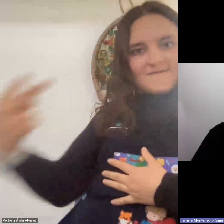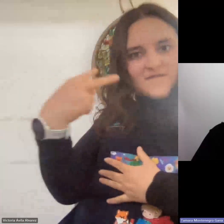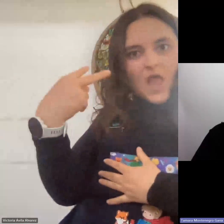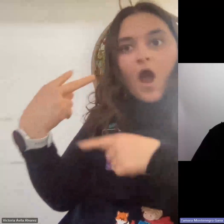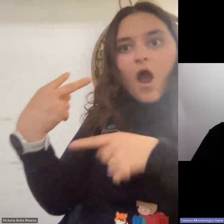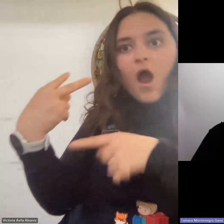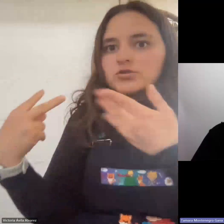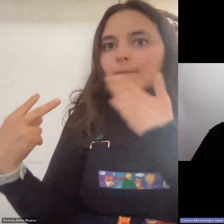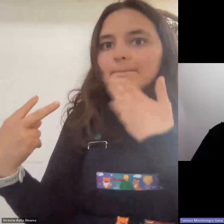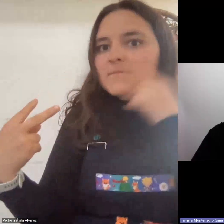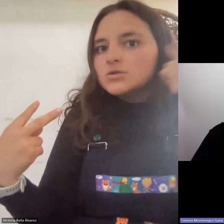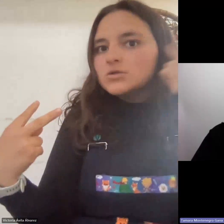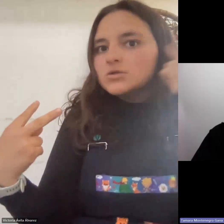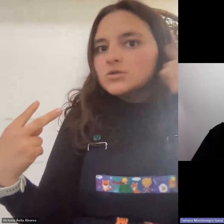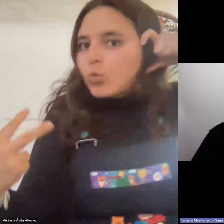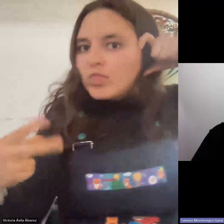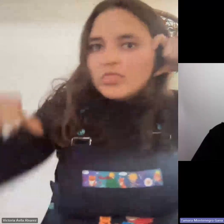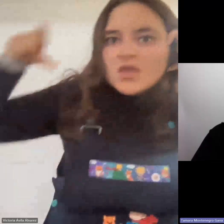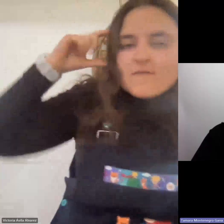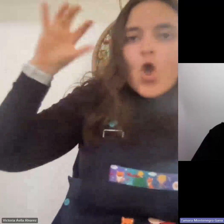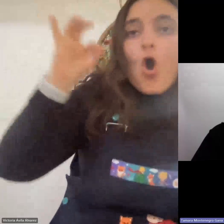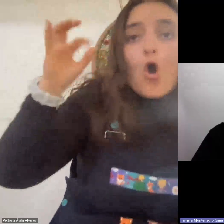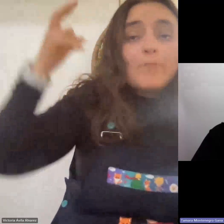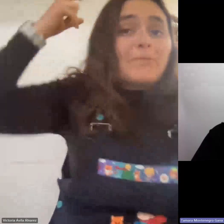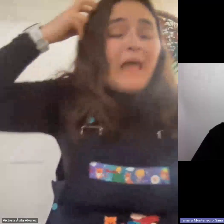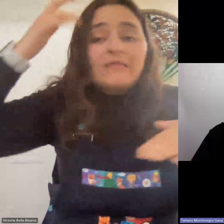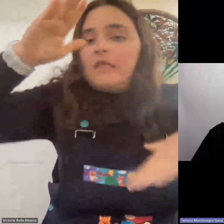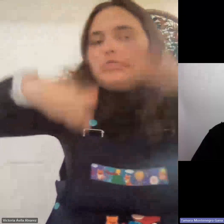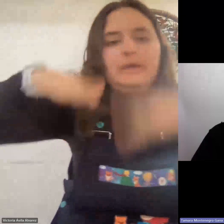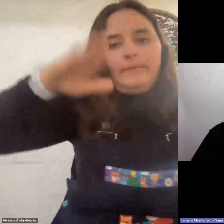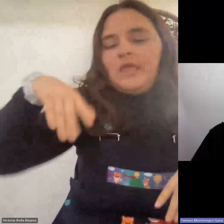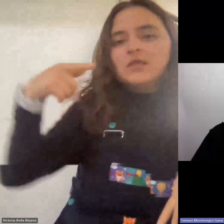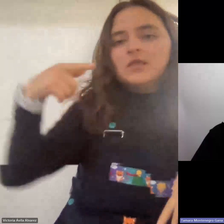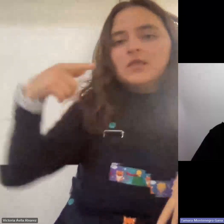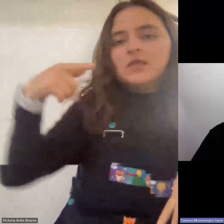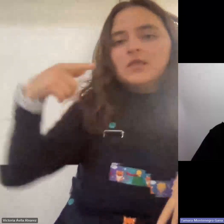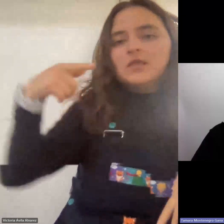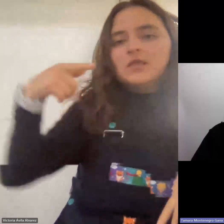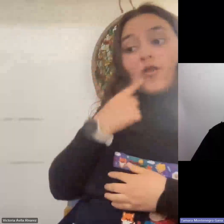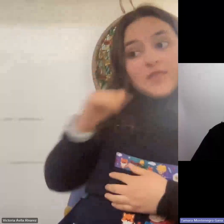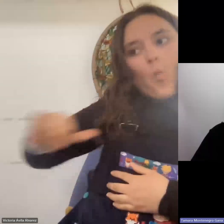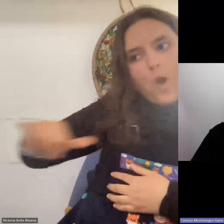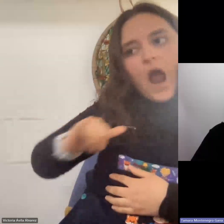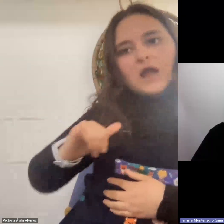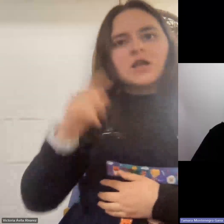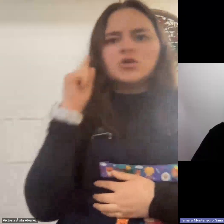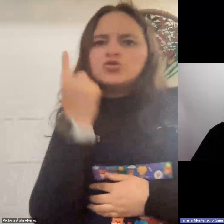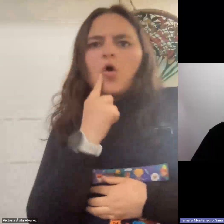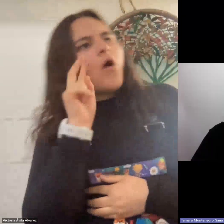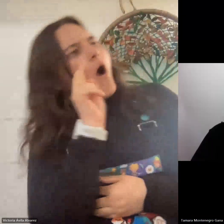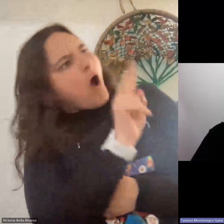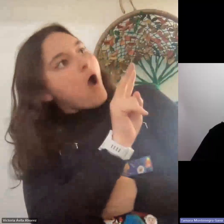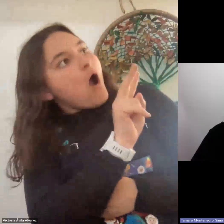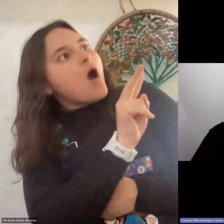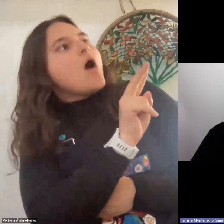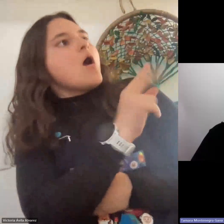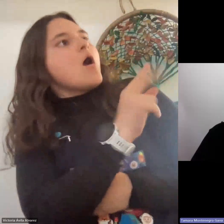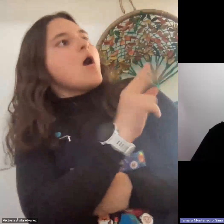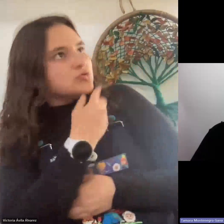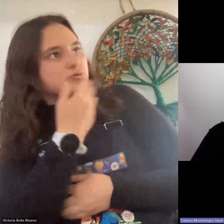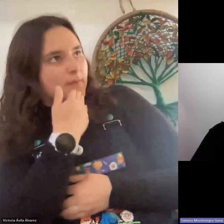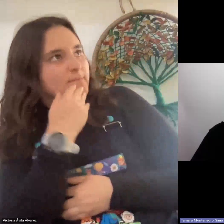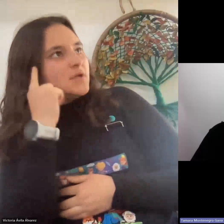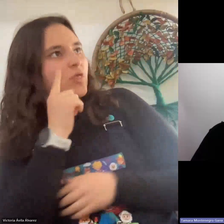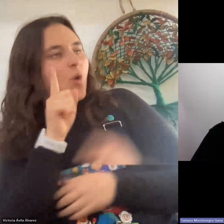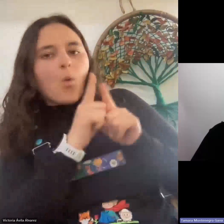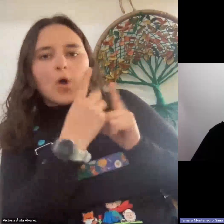importante enseñarles desde pequeños lo que es su identidad, que ellos conozcan a una persona sorda que utiliza audífonos, que tiene implante, y que sepan